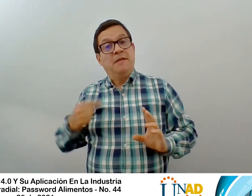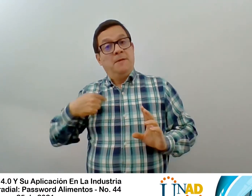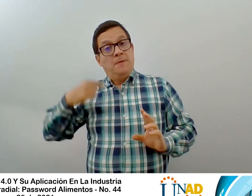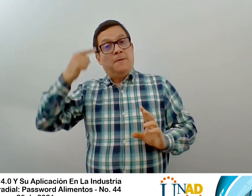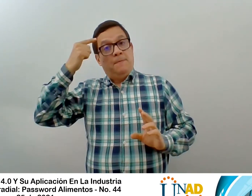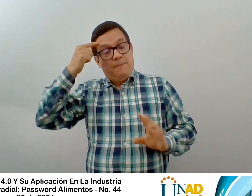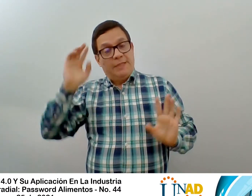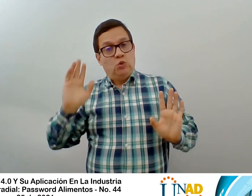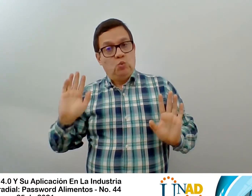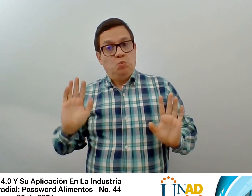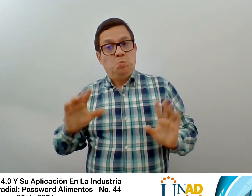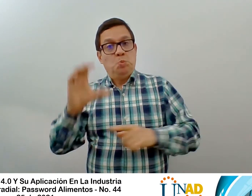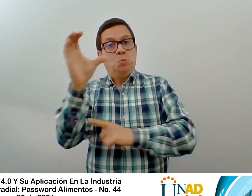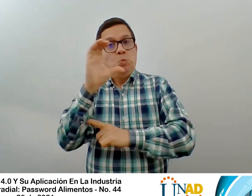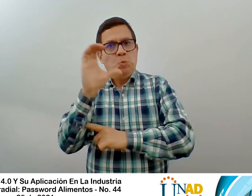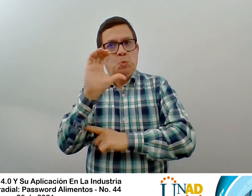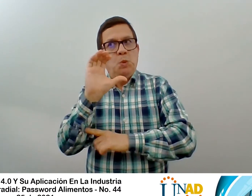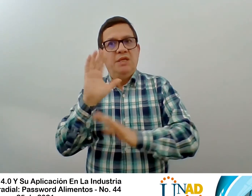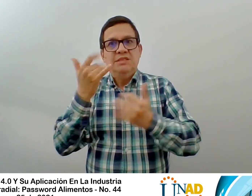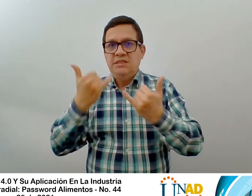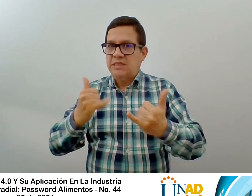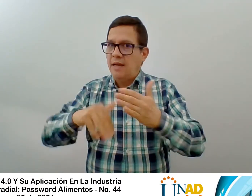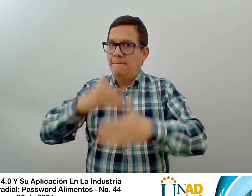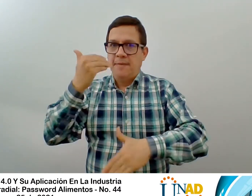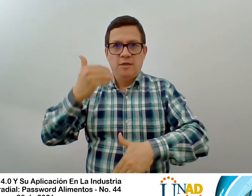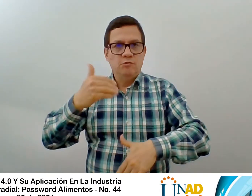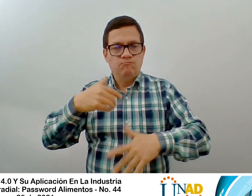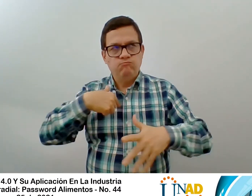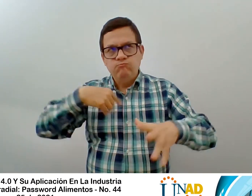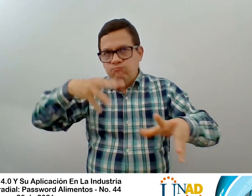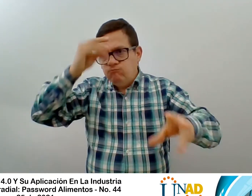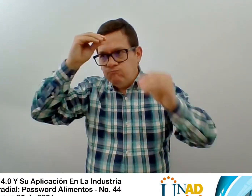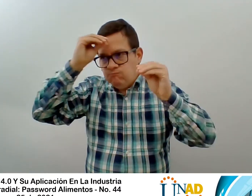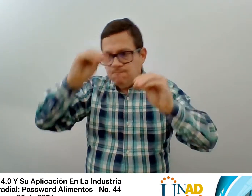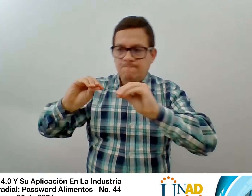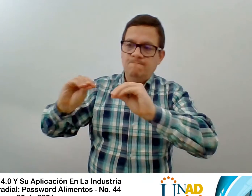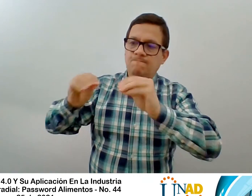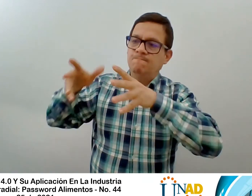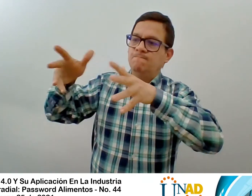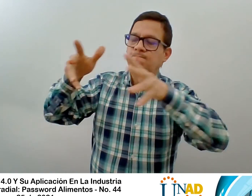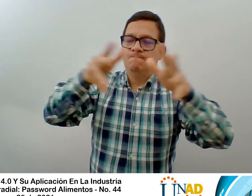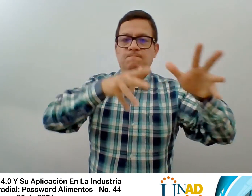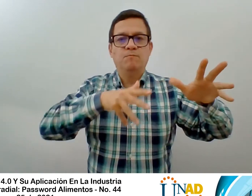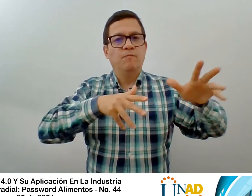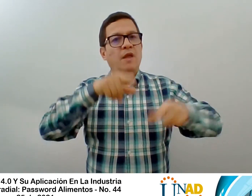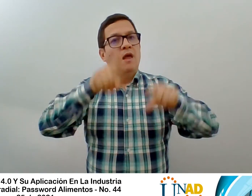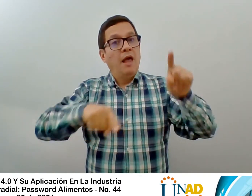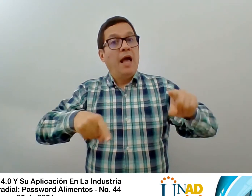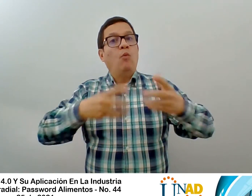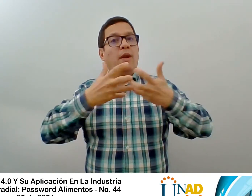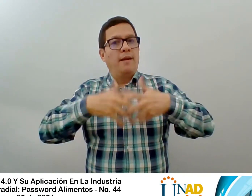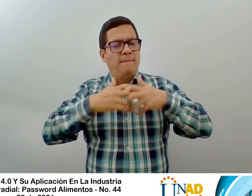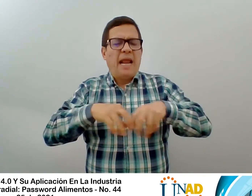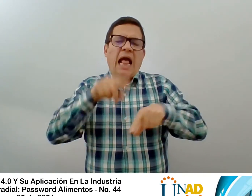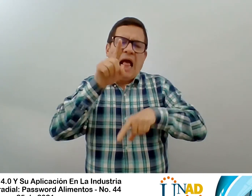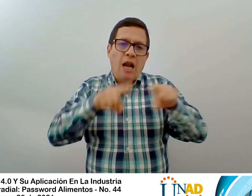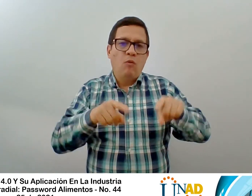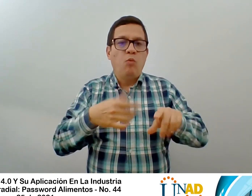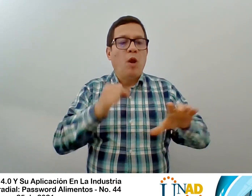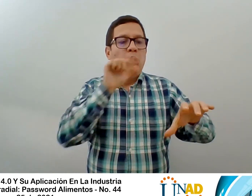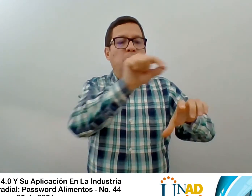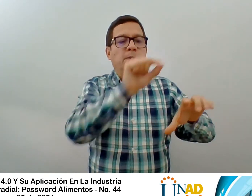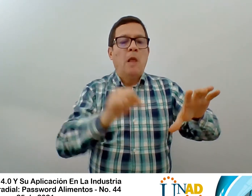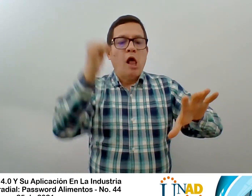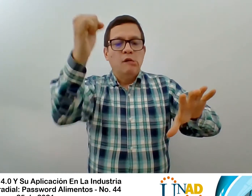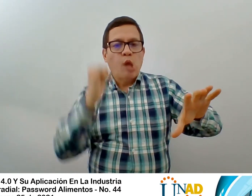ese aspecto, considero que el país está preparándose. Algunas de las industrias han empezado a implementar,